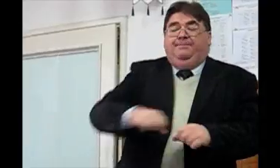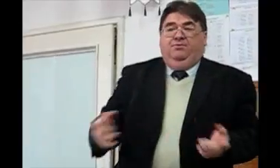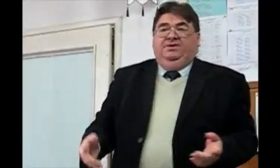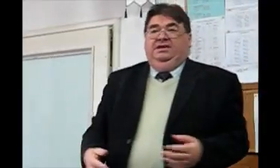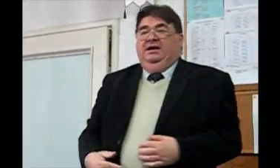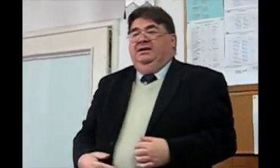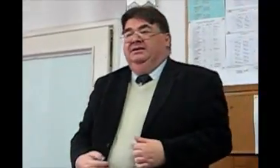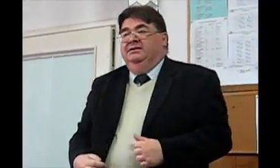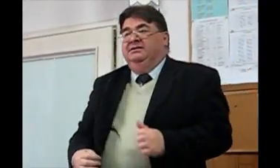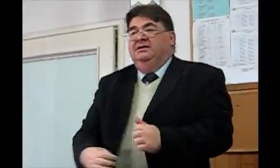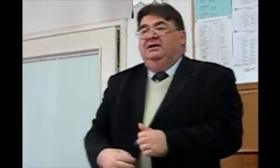zapomina.